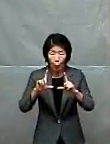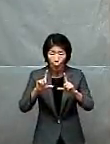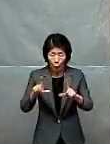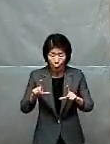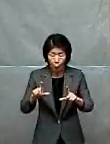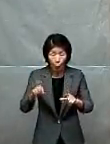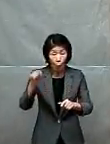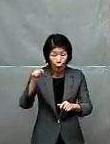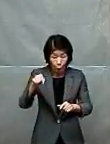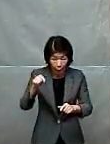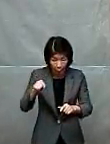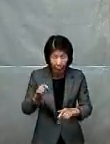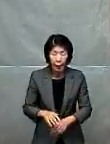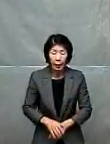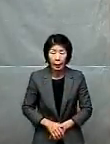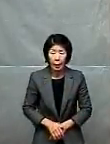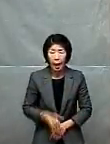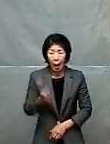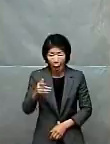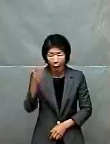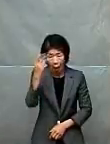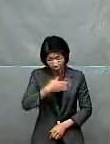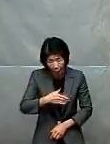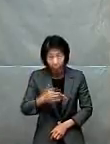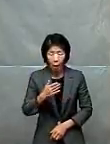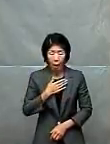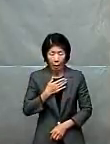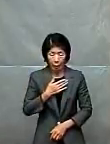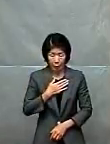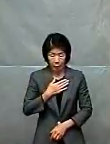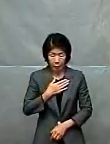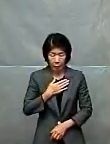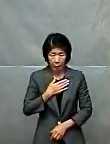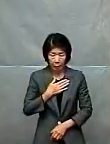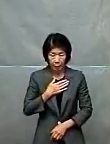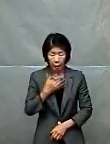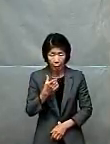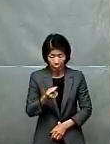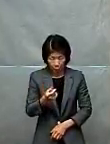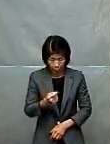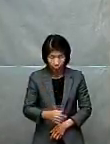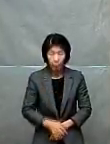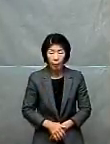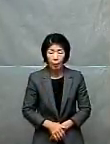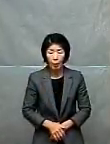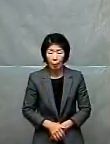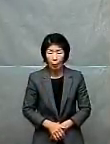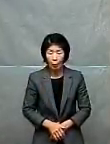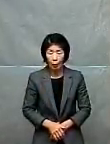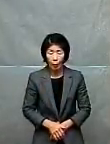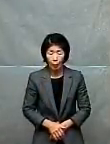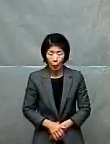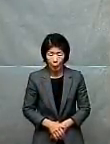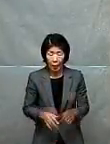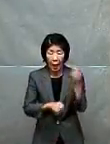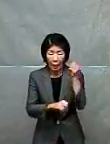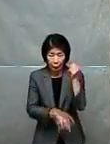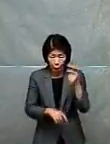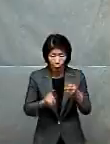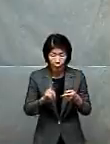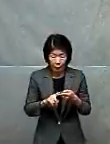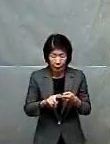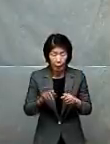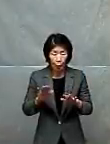ってですね、そういうことだったのかというようなことも踏まえながら、こちらの講演会